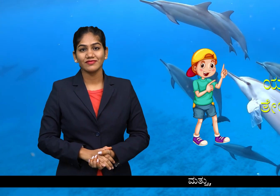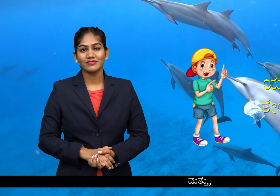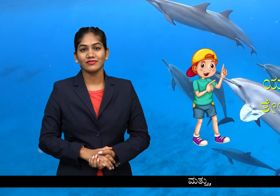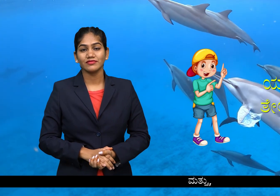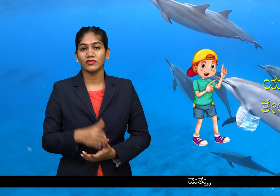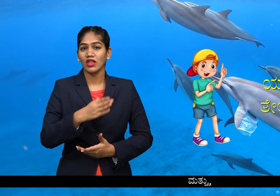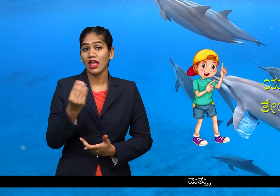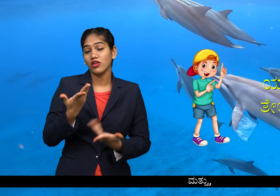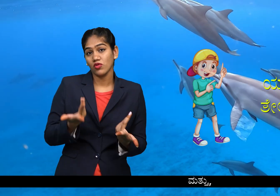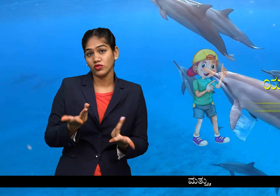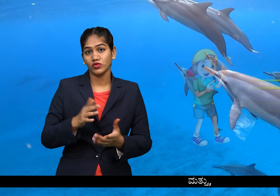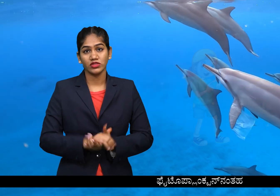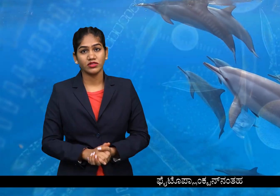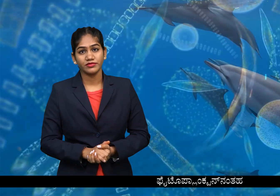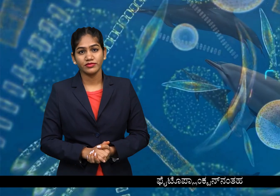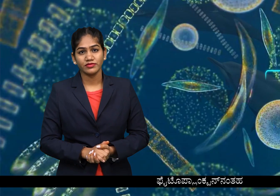ಮತ್ತು